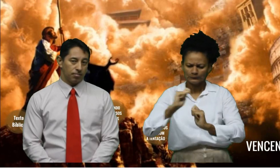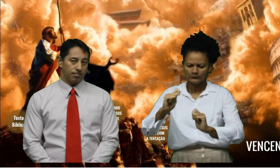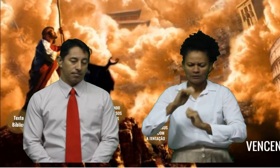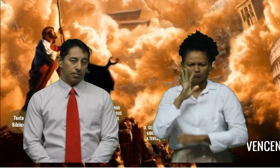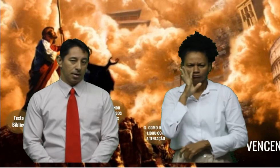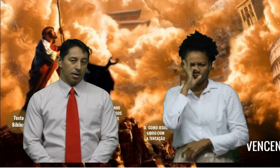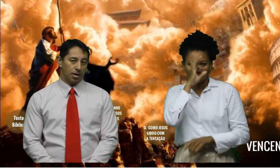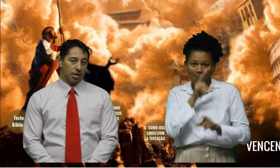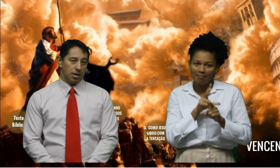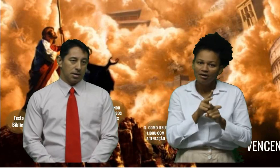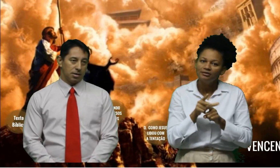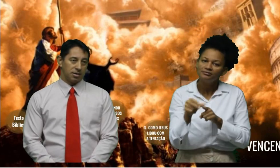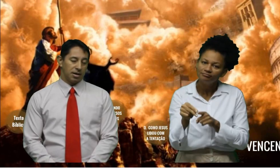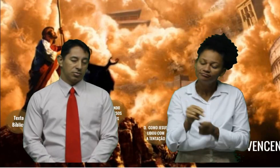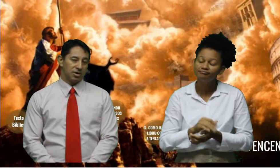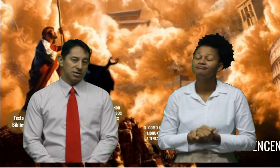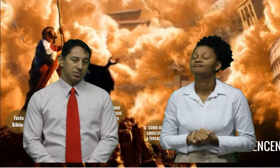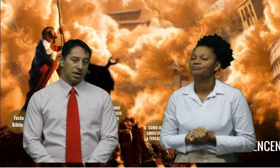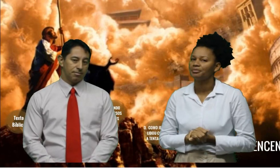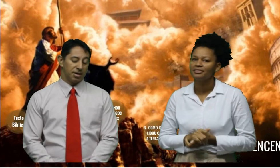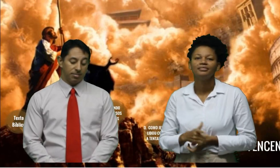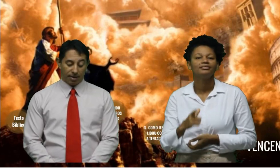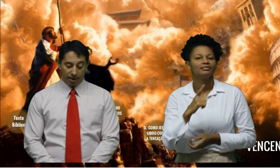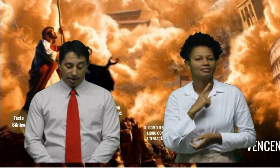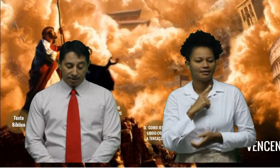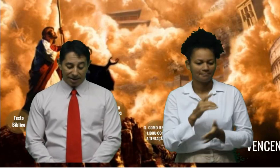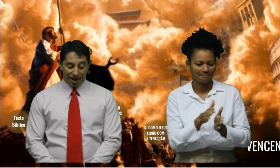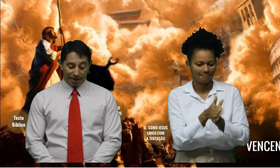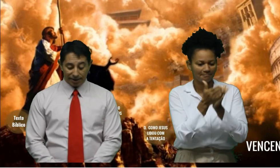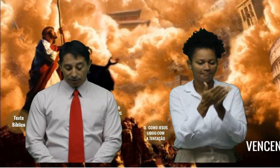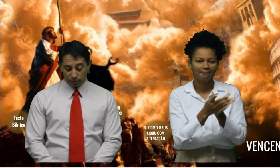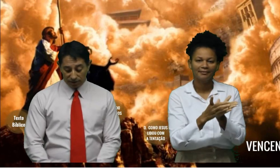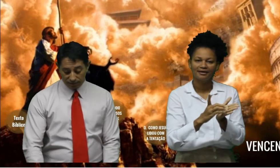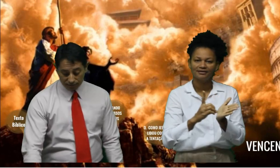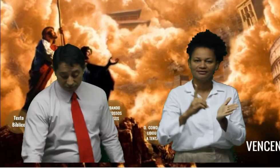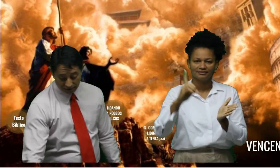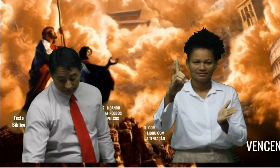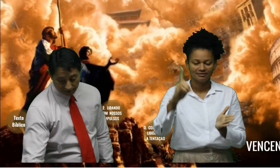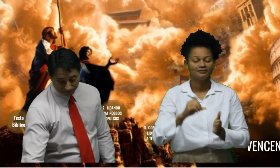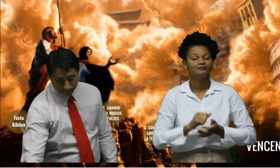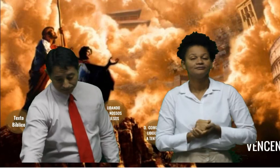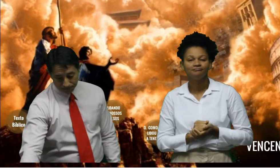tentação. E tem um texto na Bíblia, está ali